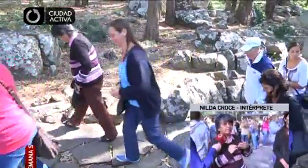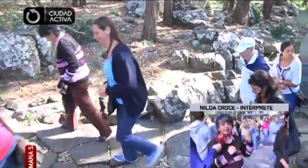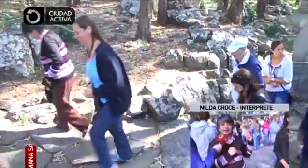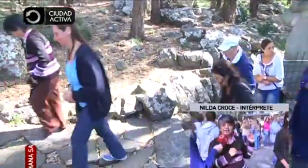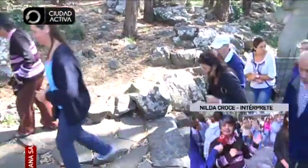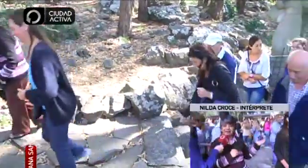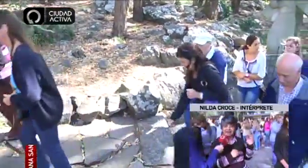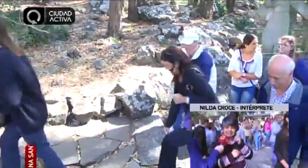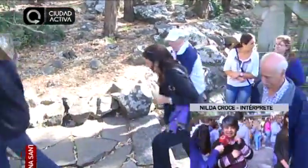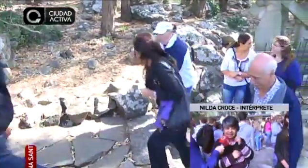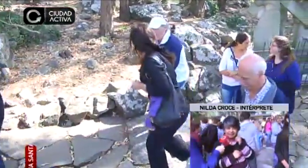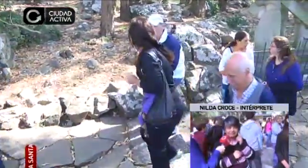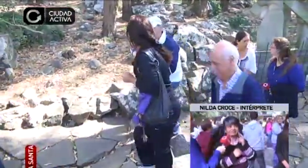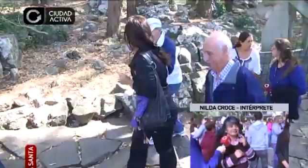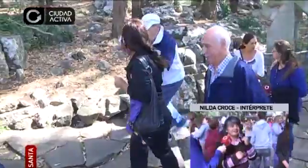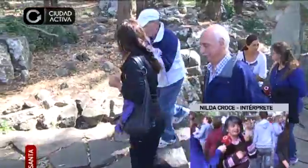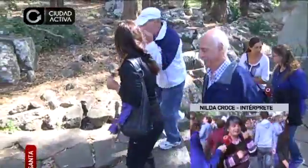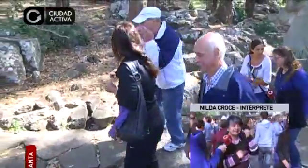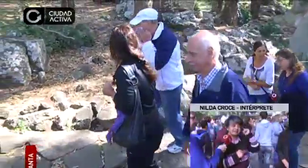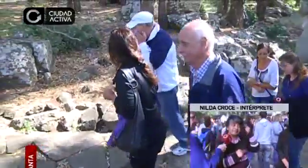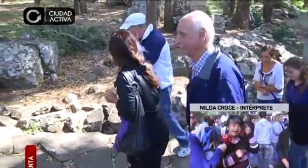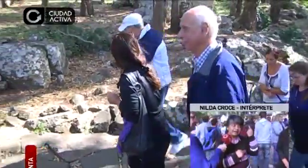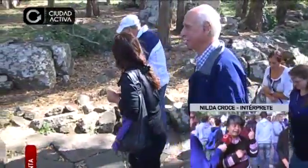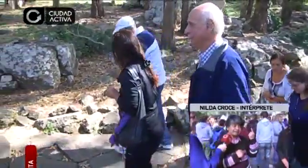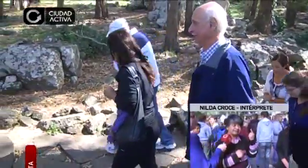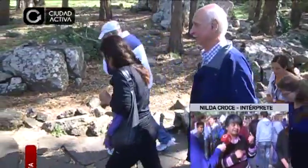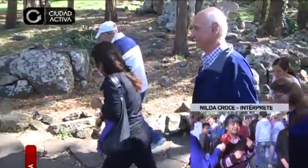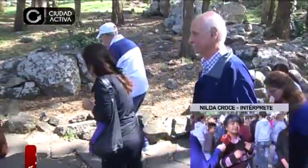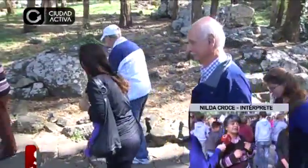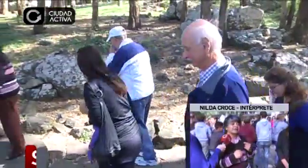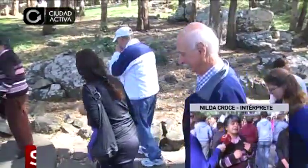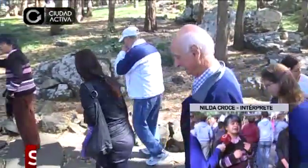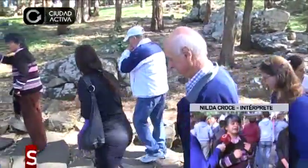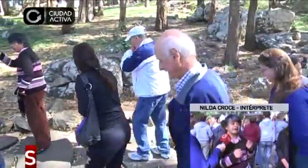nuestras amigas Graciela y Silvana.